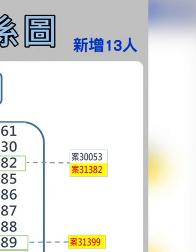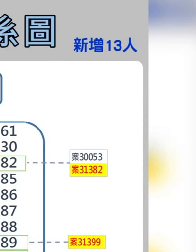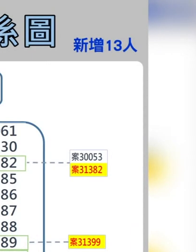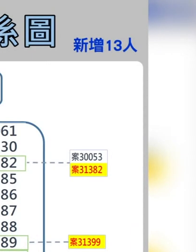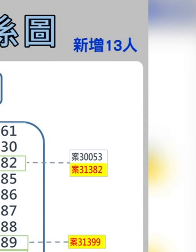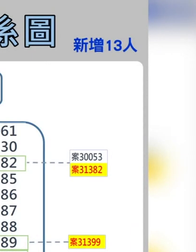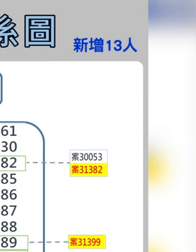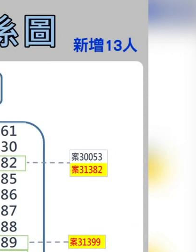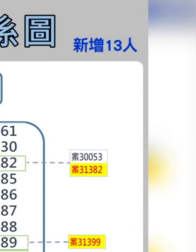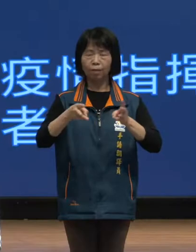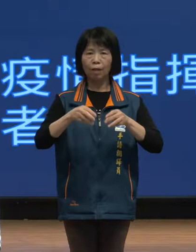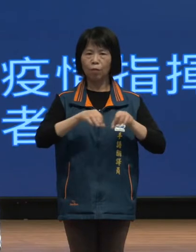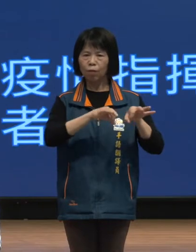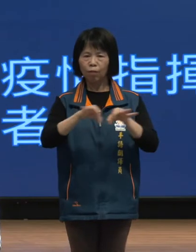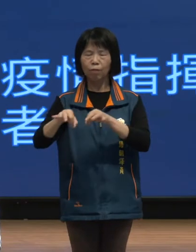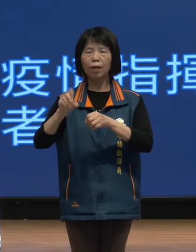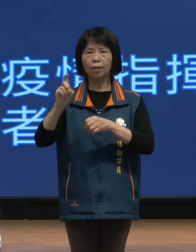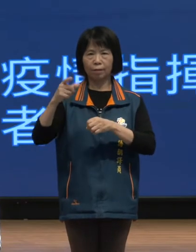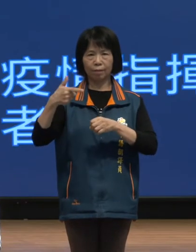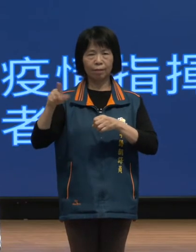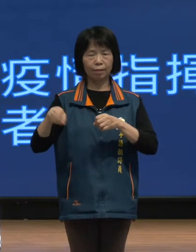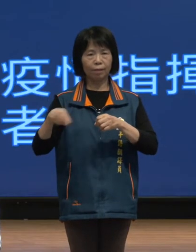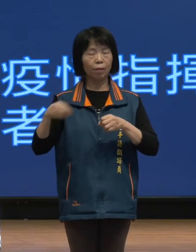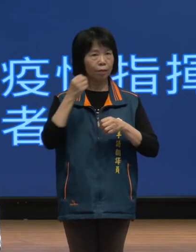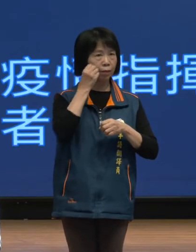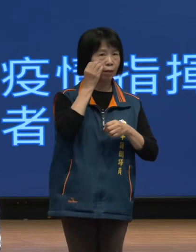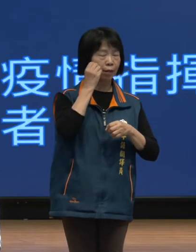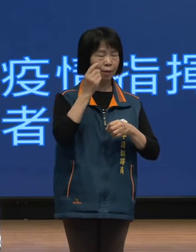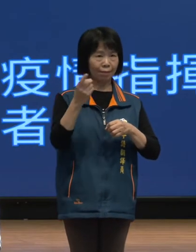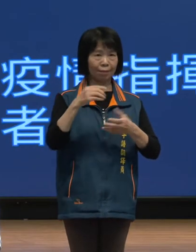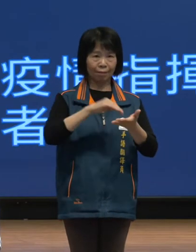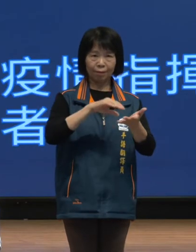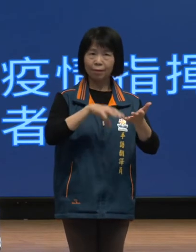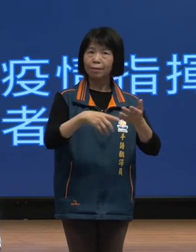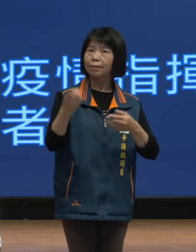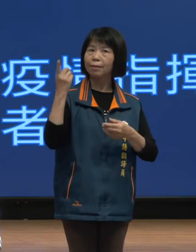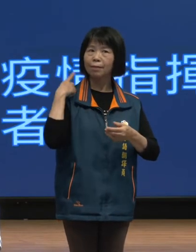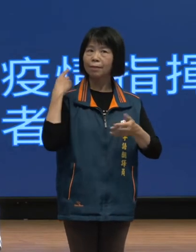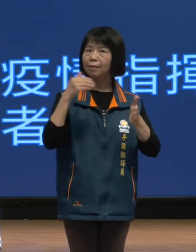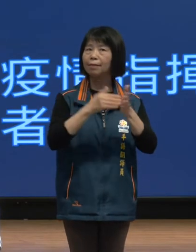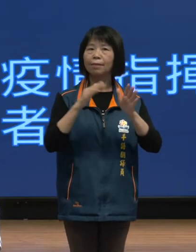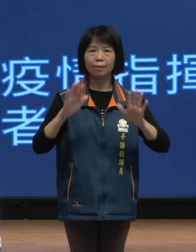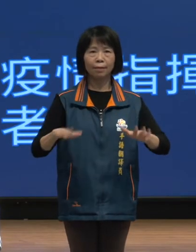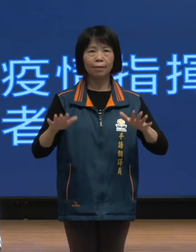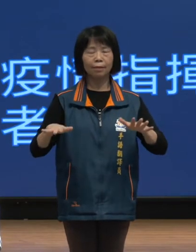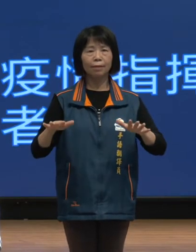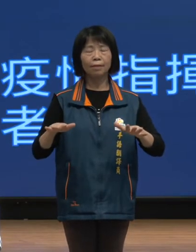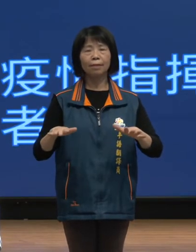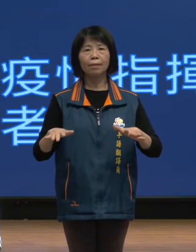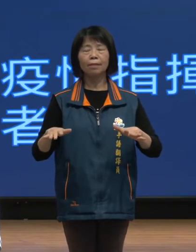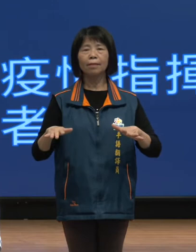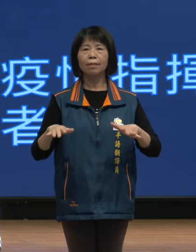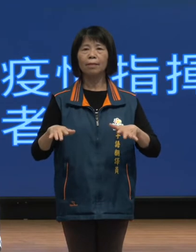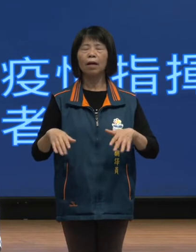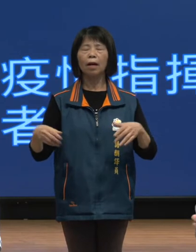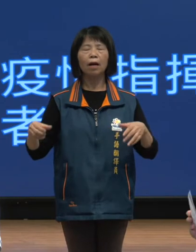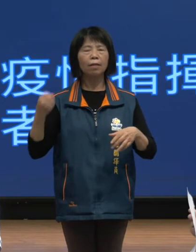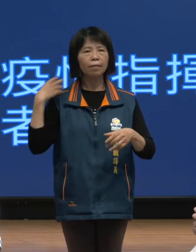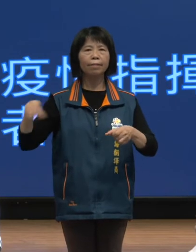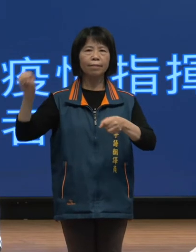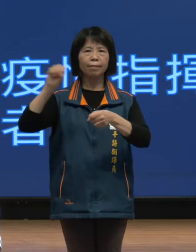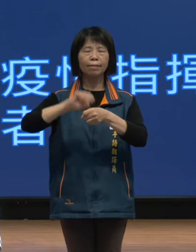有16人，布利花莲医院从昨天到今天，今天就新增